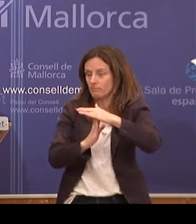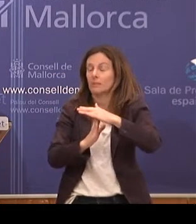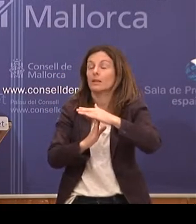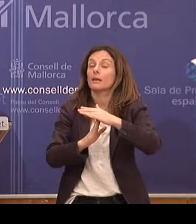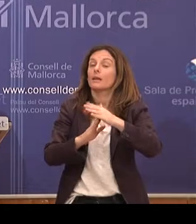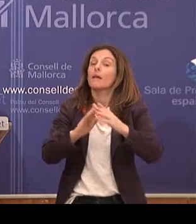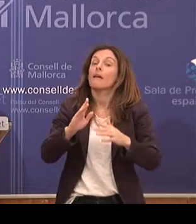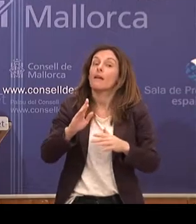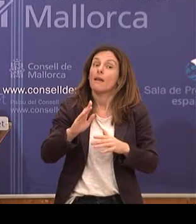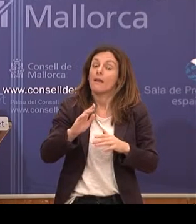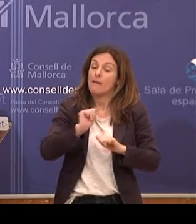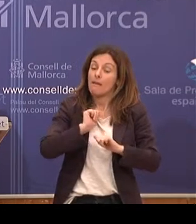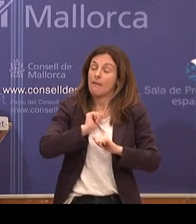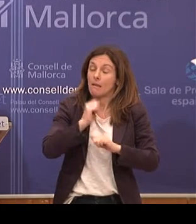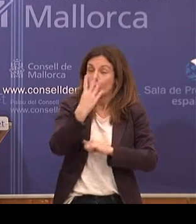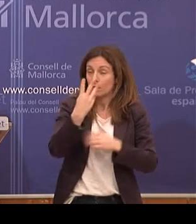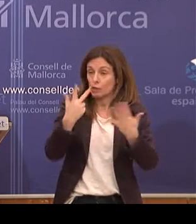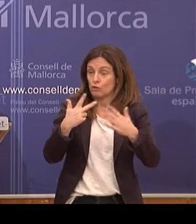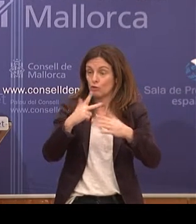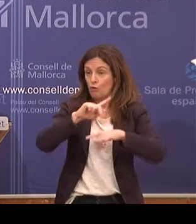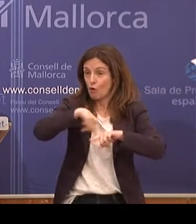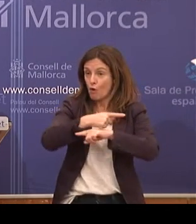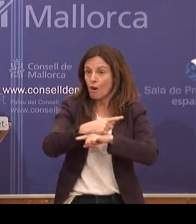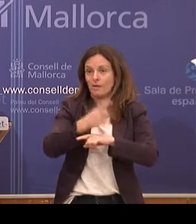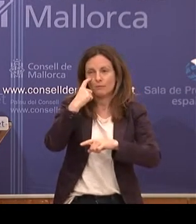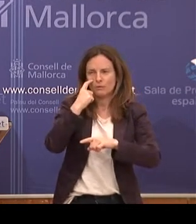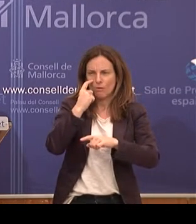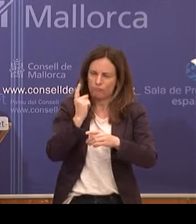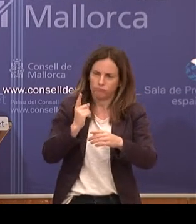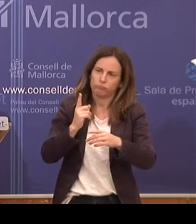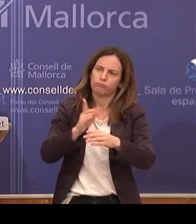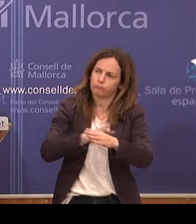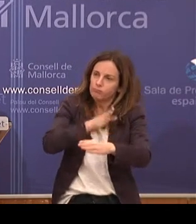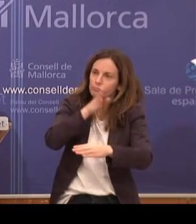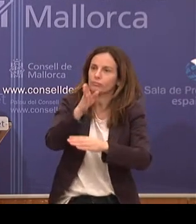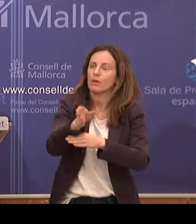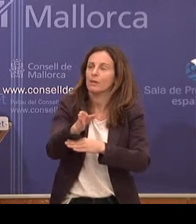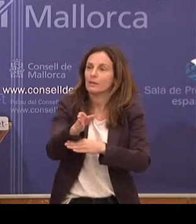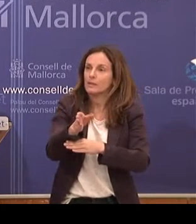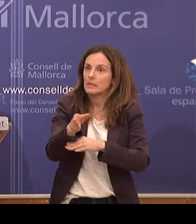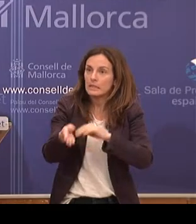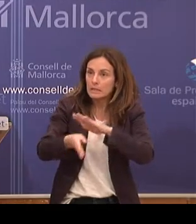l'administració llavors imposi una sanció o ordeni una demolició i l'executi,